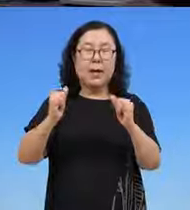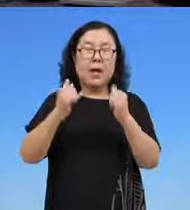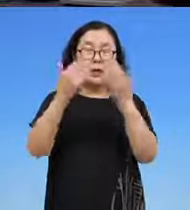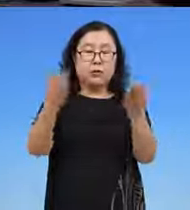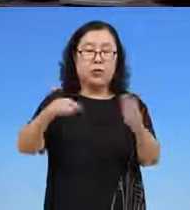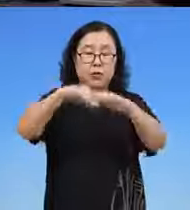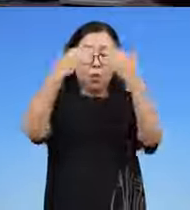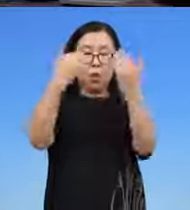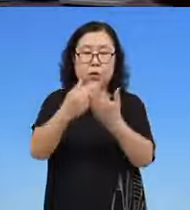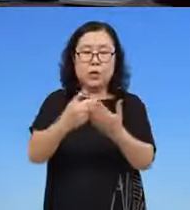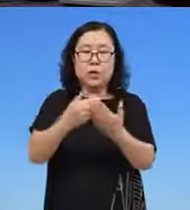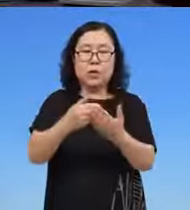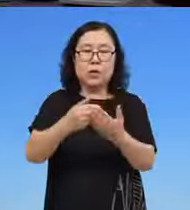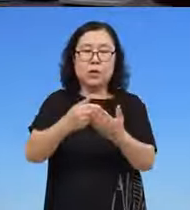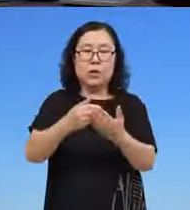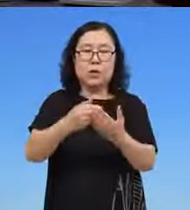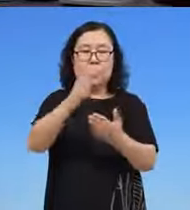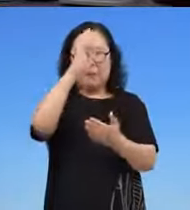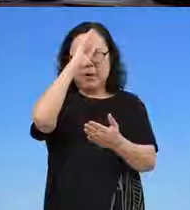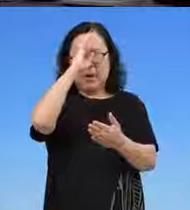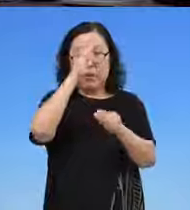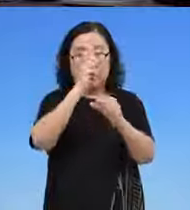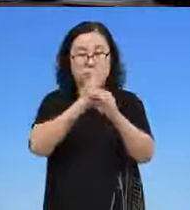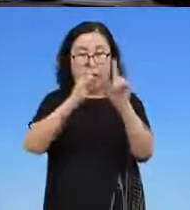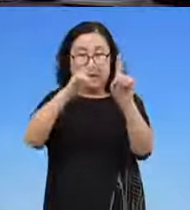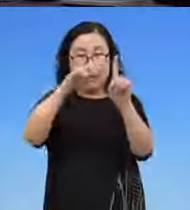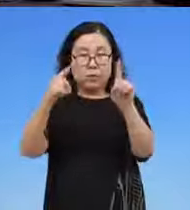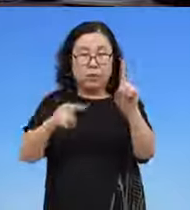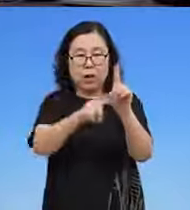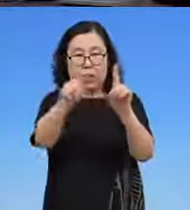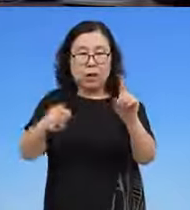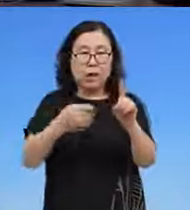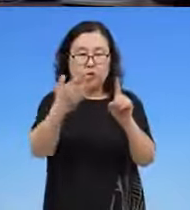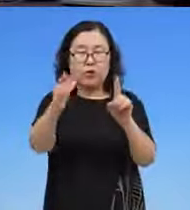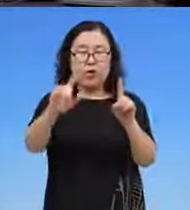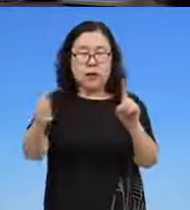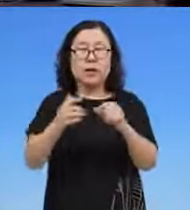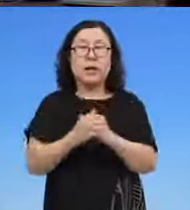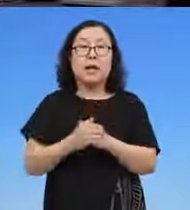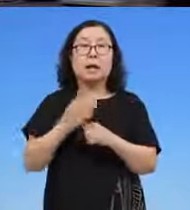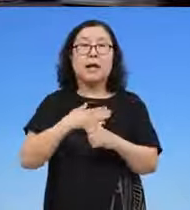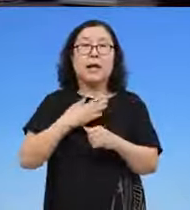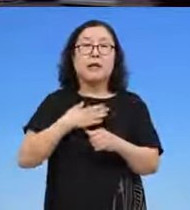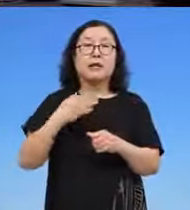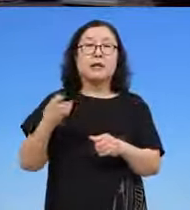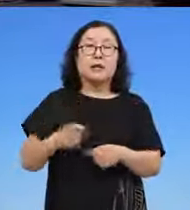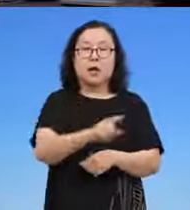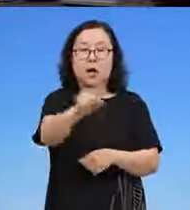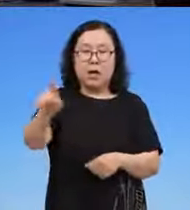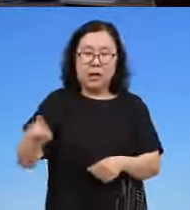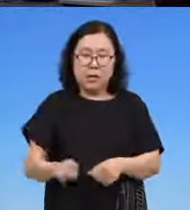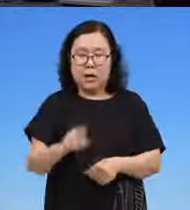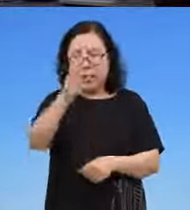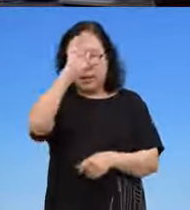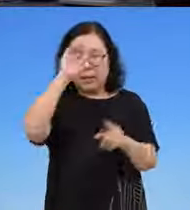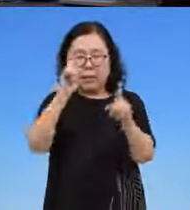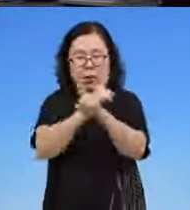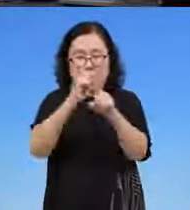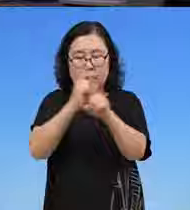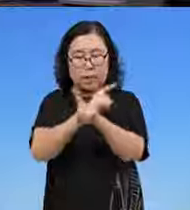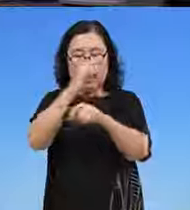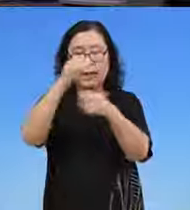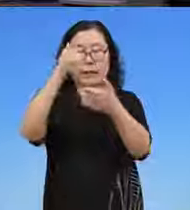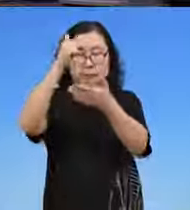사람에게 내린 모든 질병 중 하나도 너희에게 내리지 아니하리니 이 선포를 기억하십시오. 나는 너희를